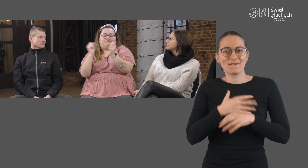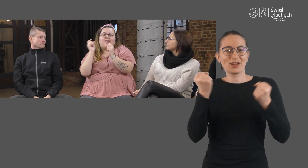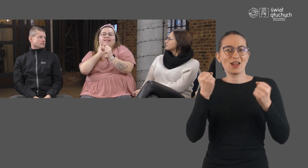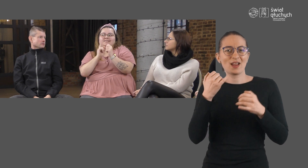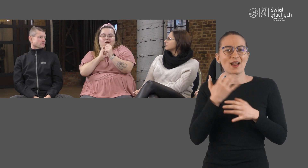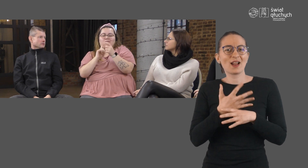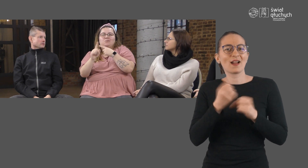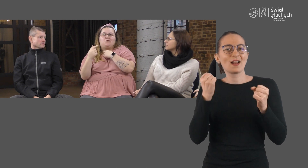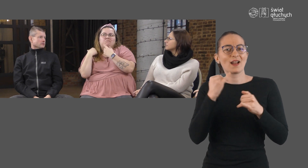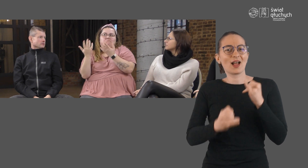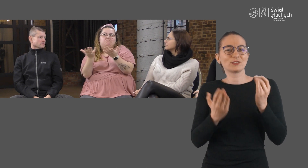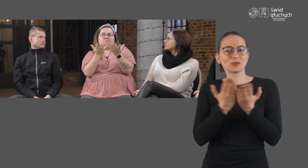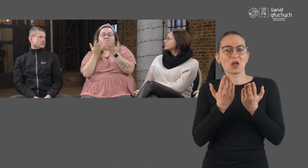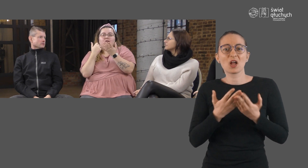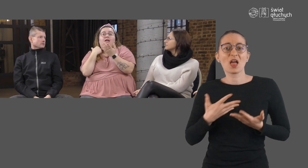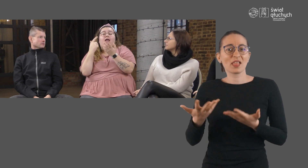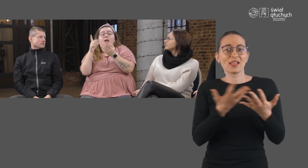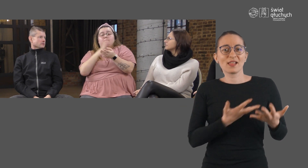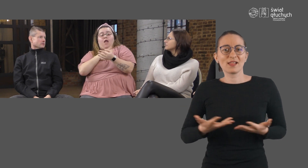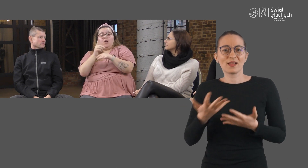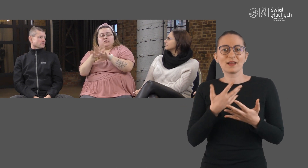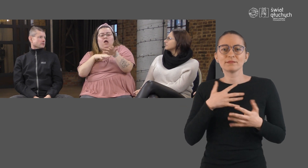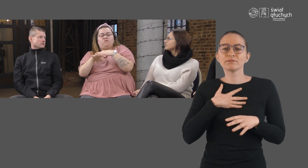Moja perspektywa jest taka, że jak skończyłam liceum,